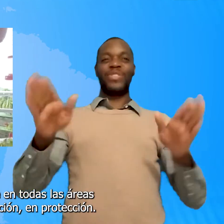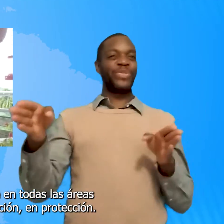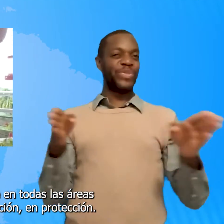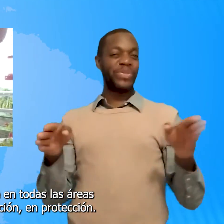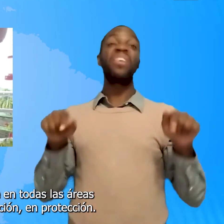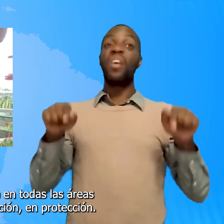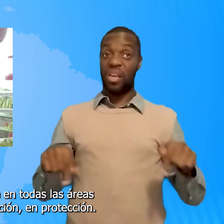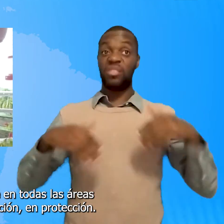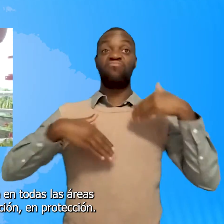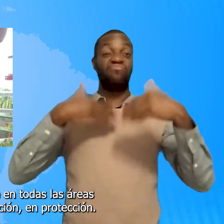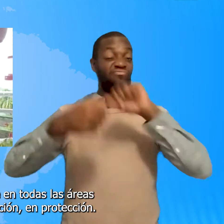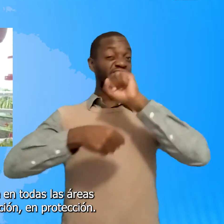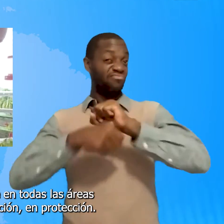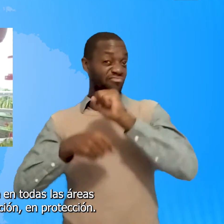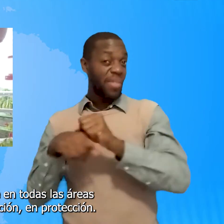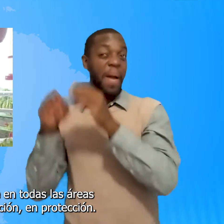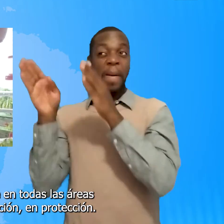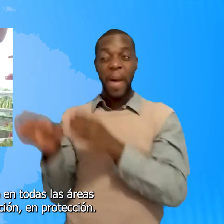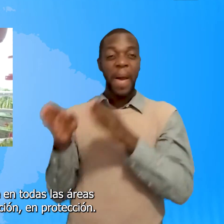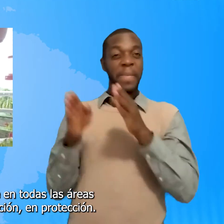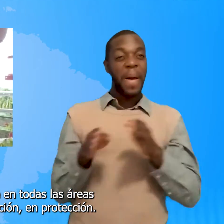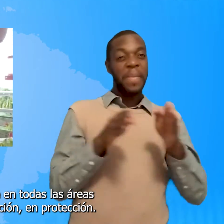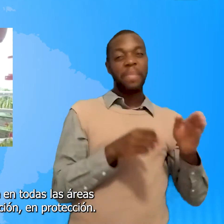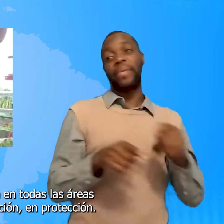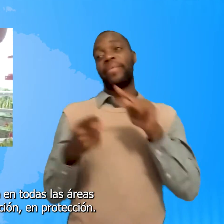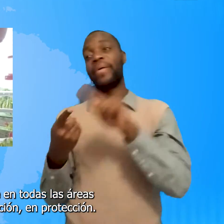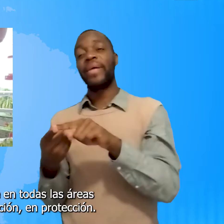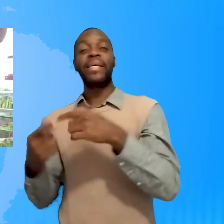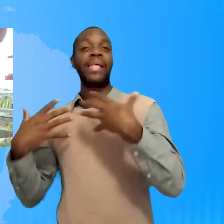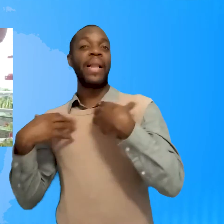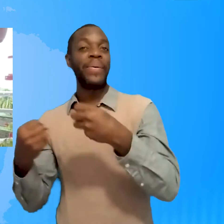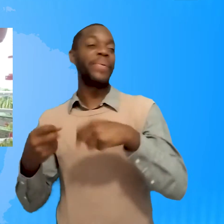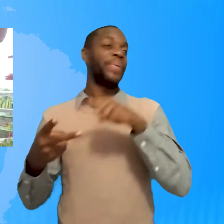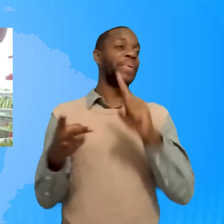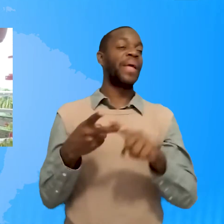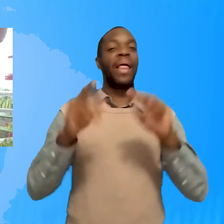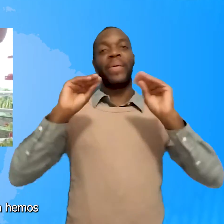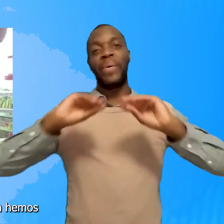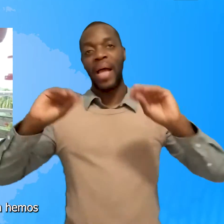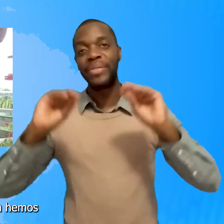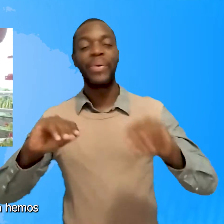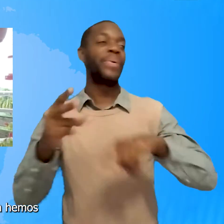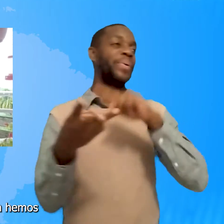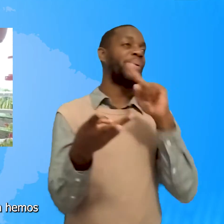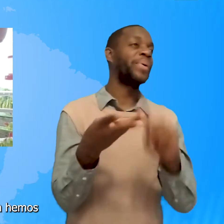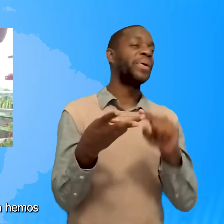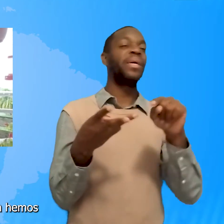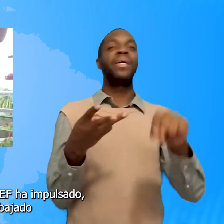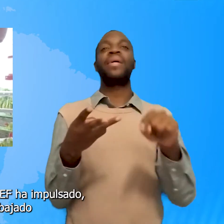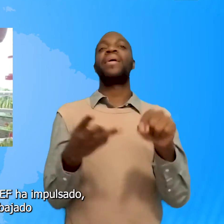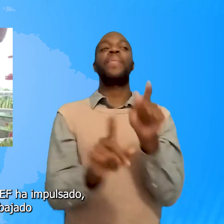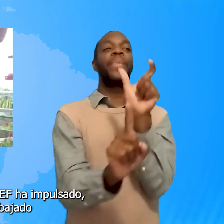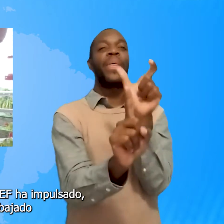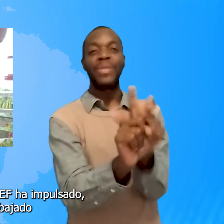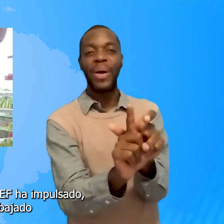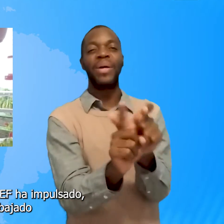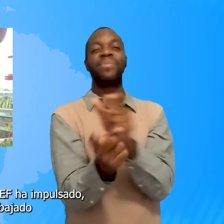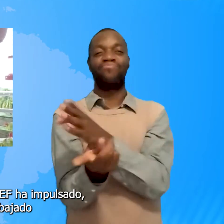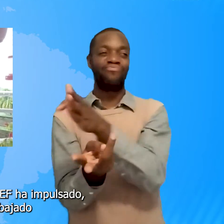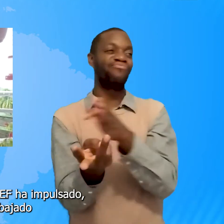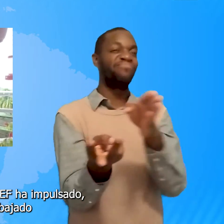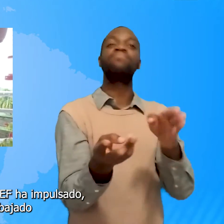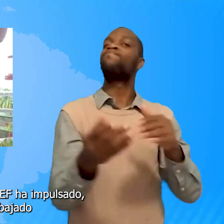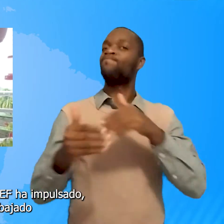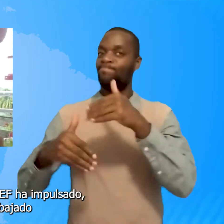todas las áreas, en salud, en educación, en protección. También obviamente